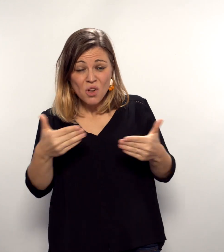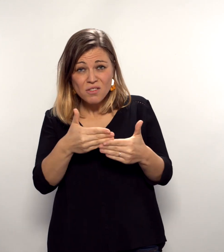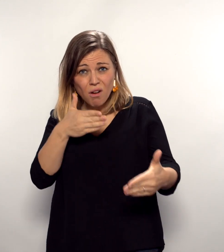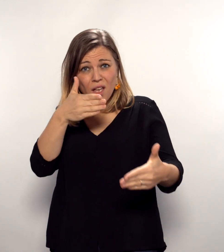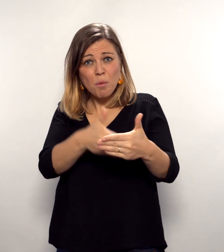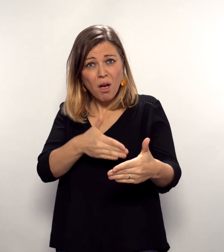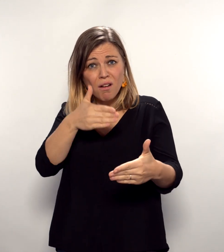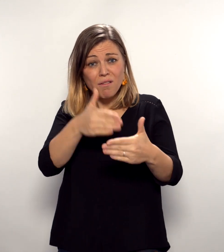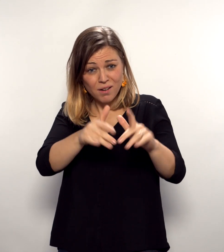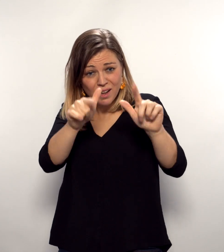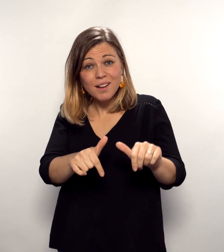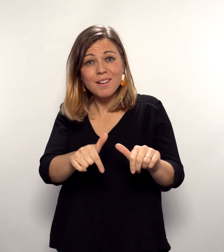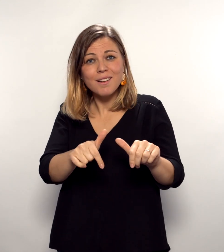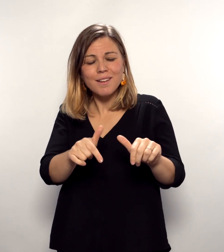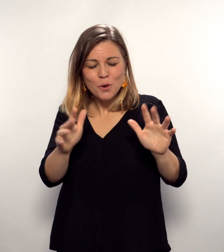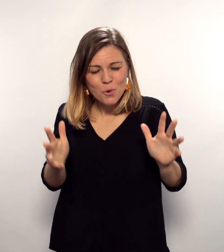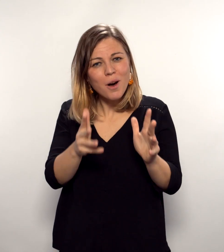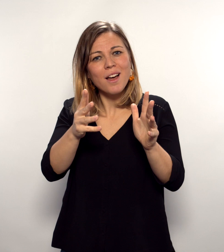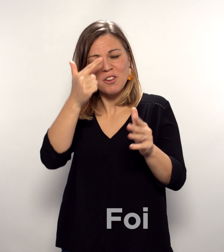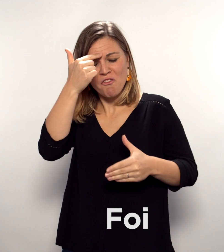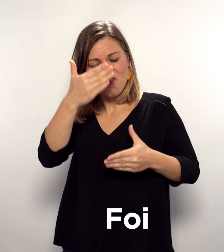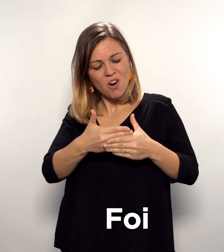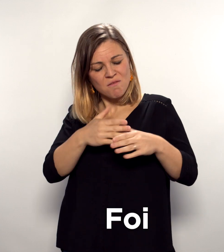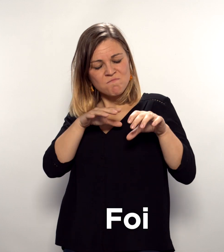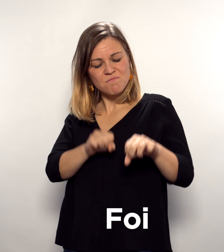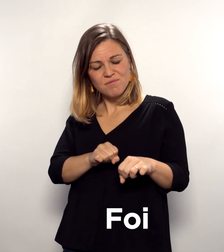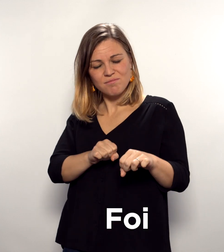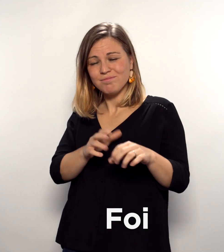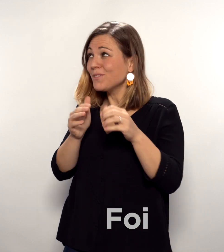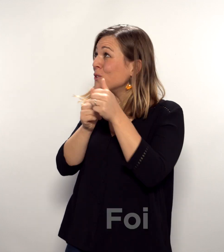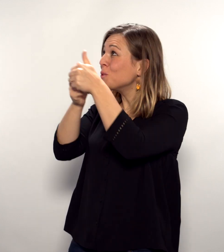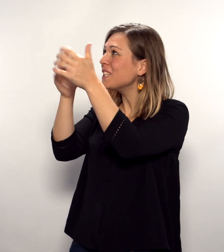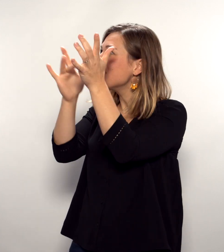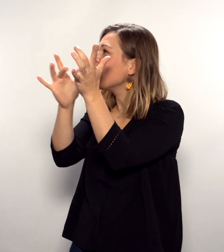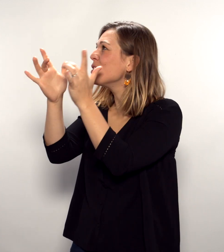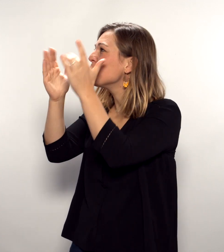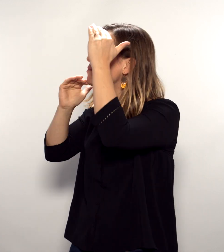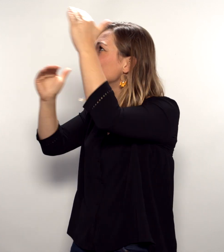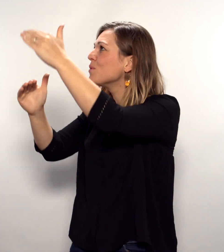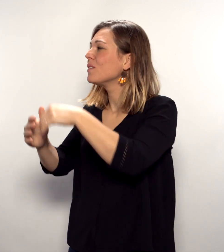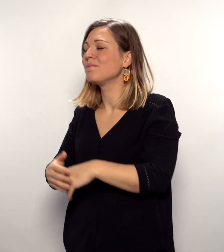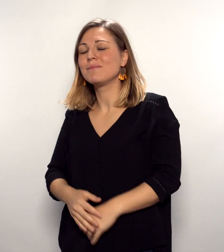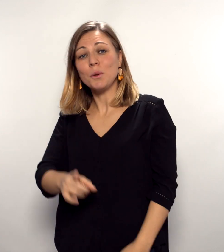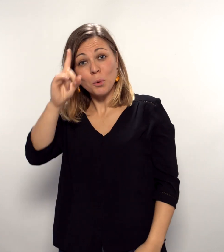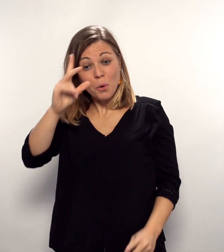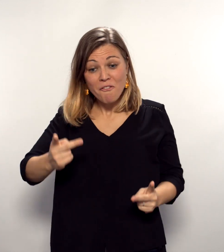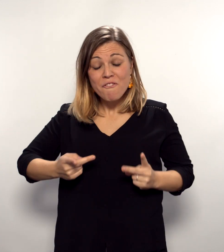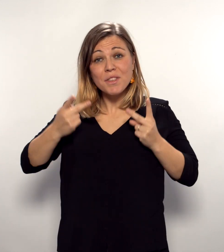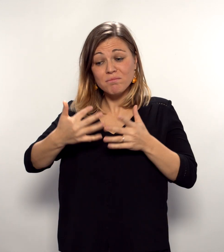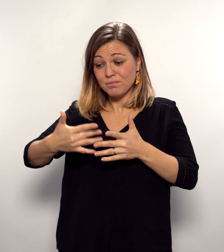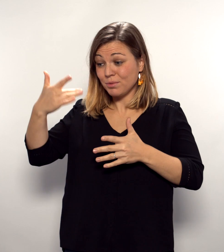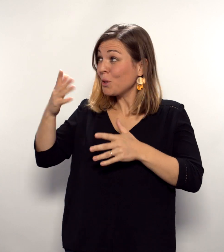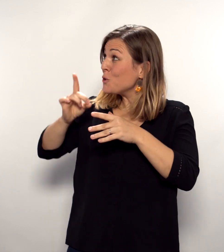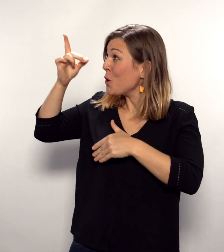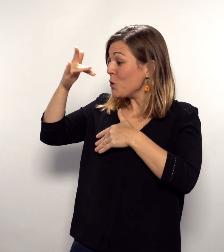épreuve en ce moment, je t'encourage de garder ta foi et ta confiance en Jésus. Parce que ce que Dieu a fait dans ma